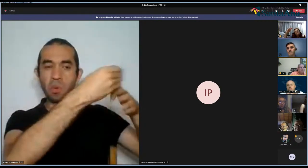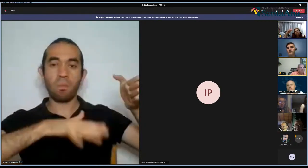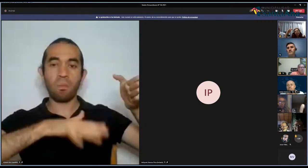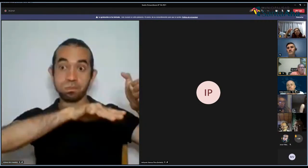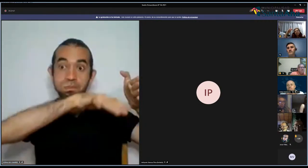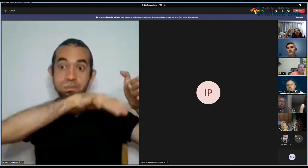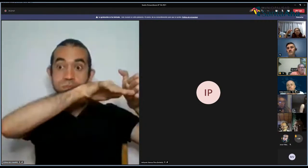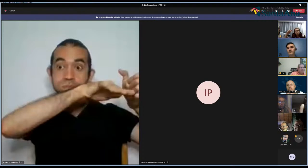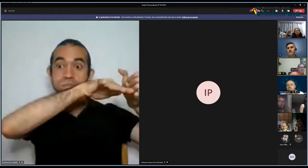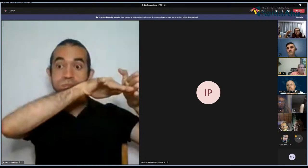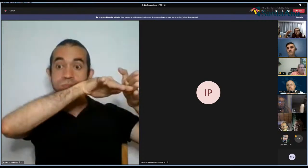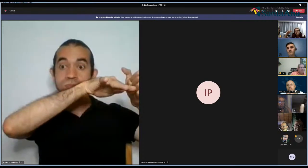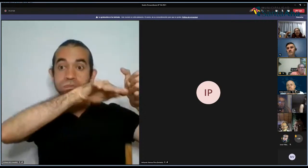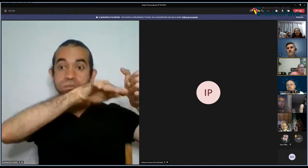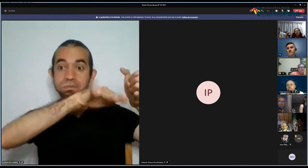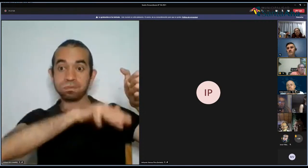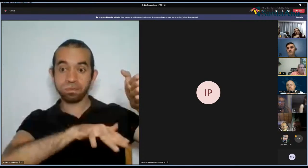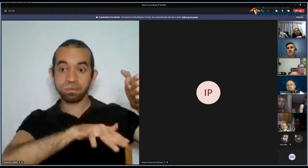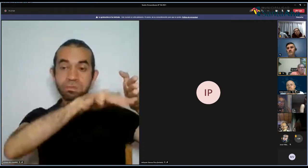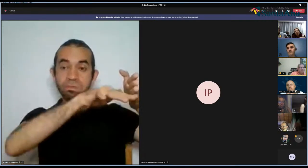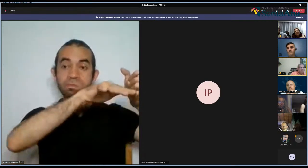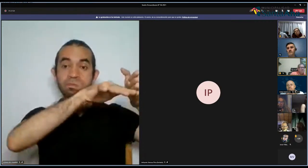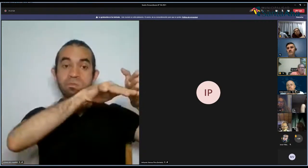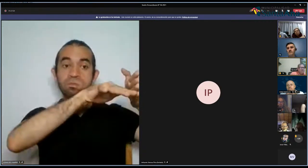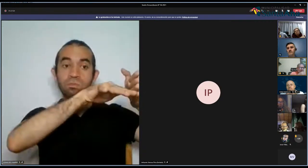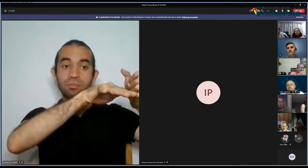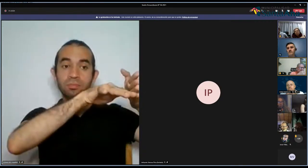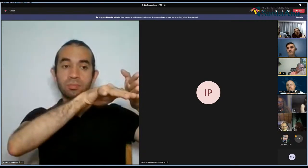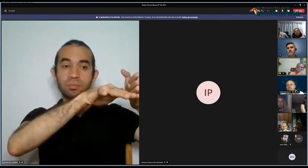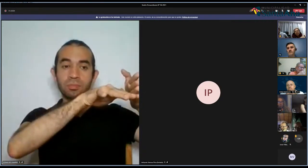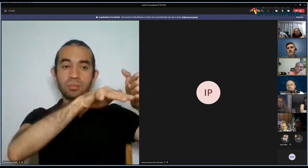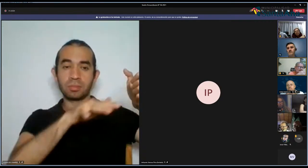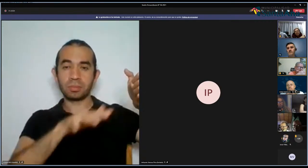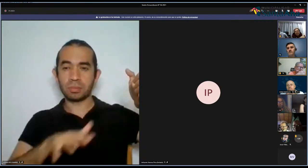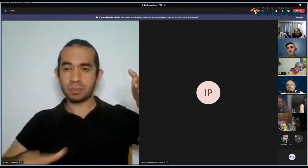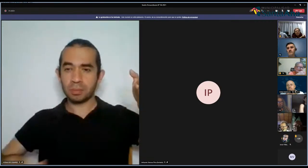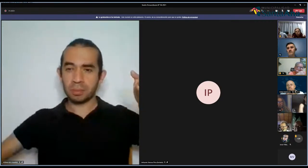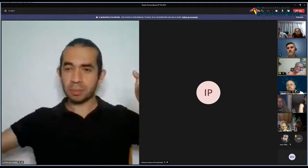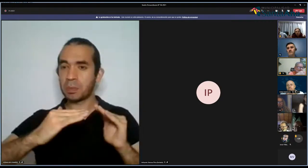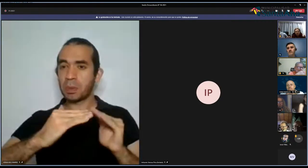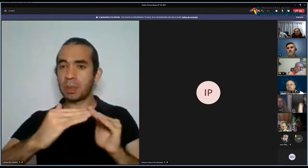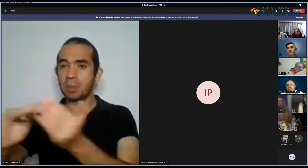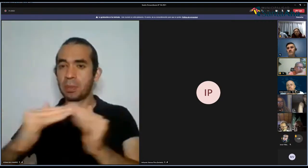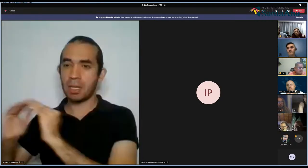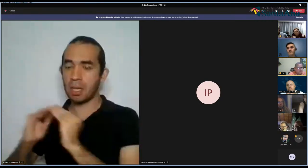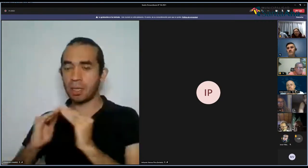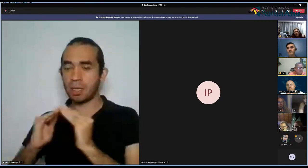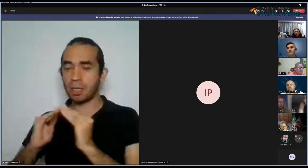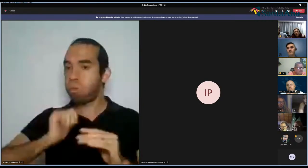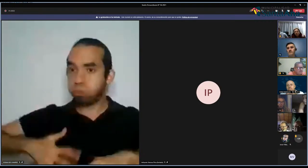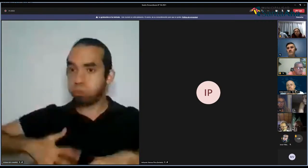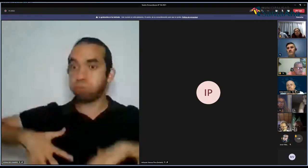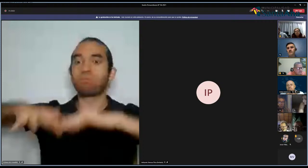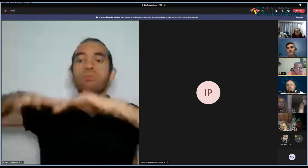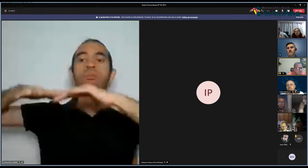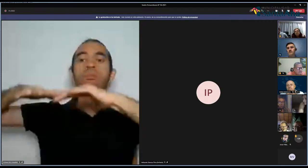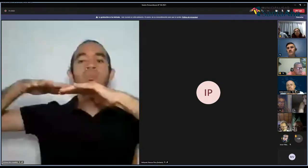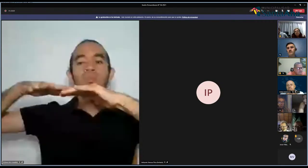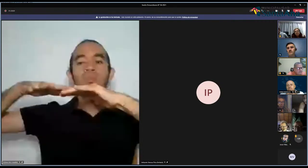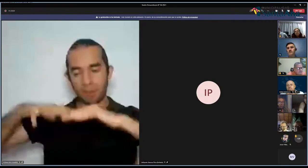hiladas antes y ahí para abajo hay toda una comunidad que se inunda entonces